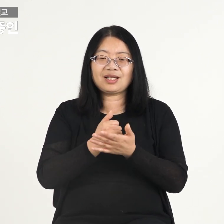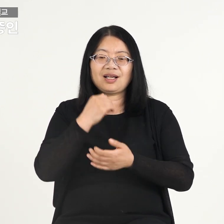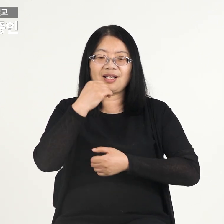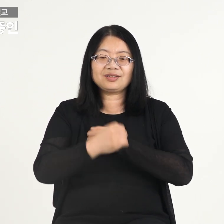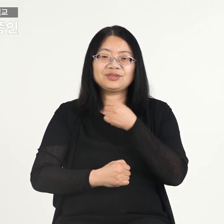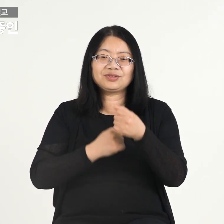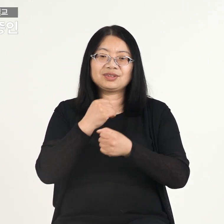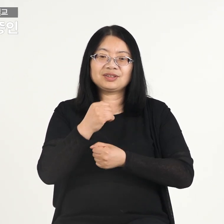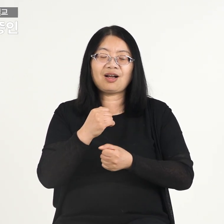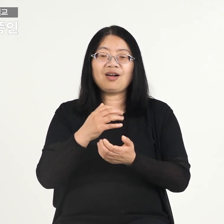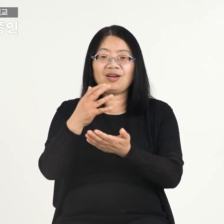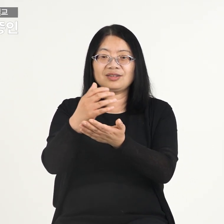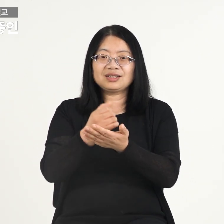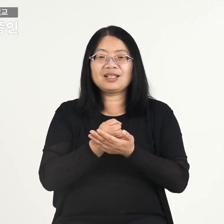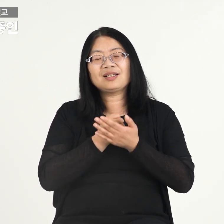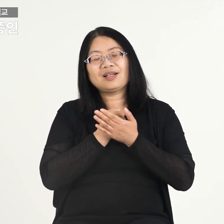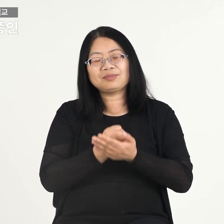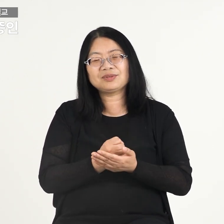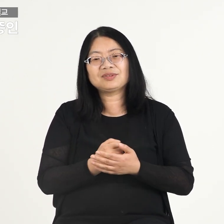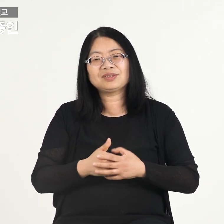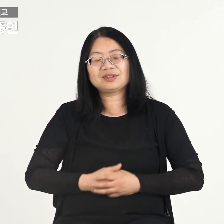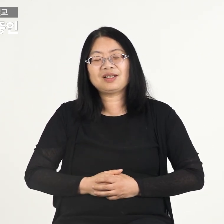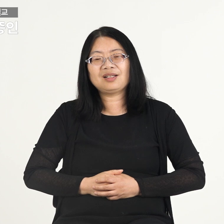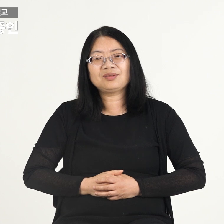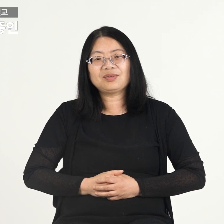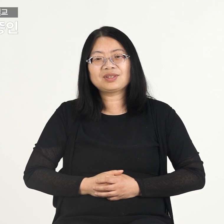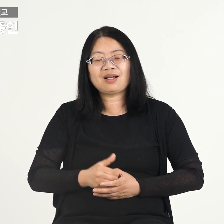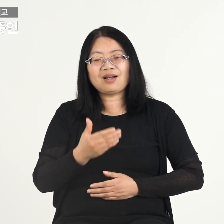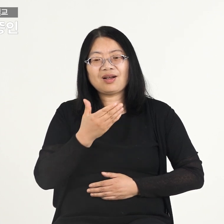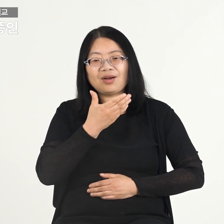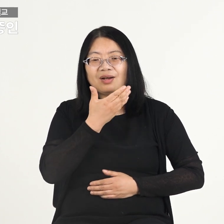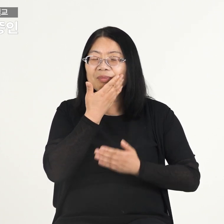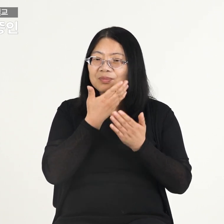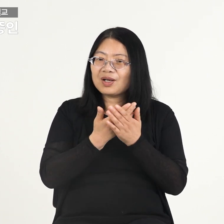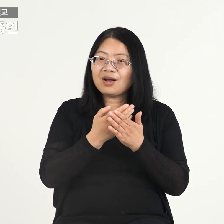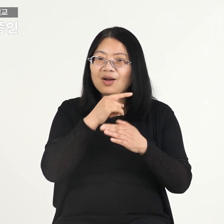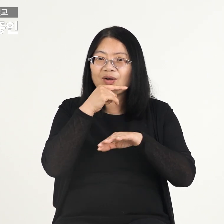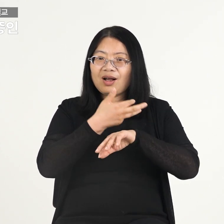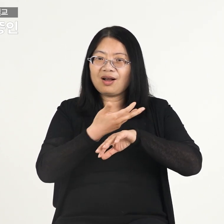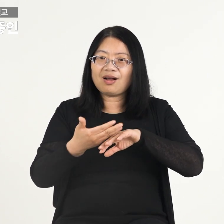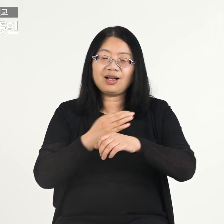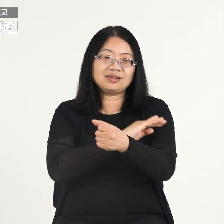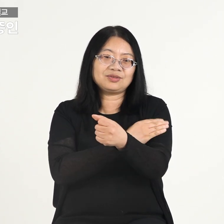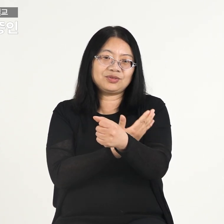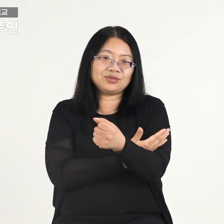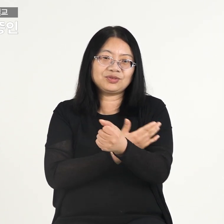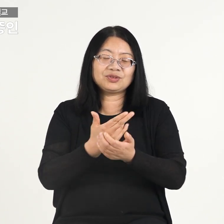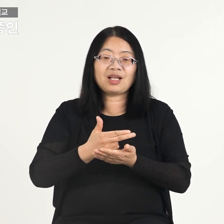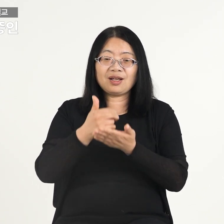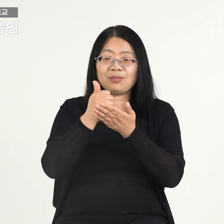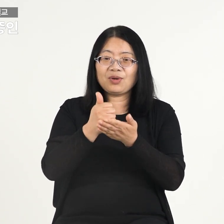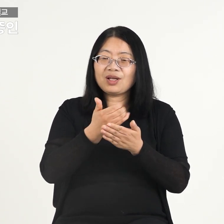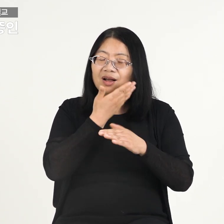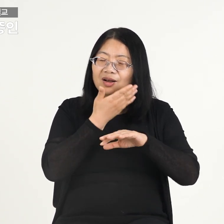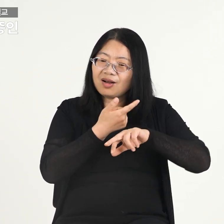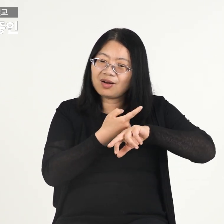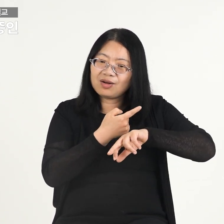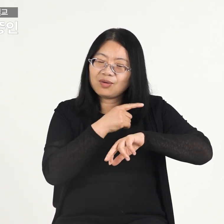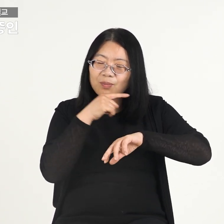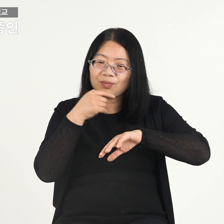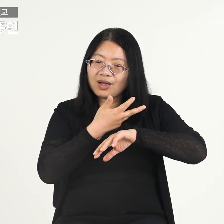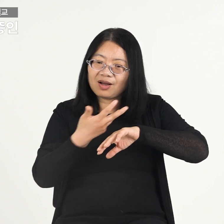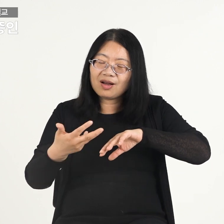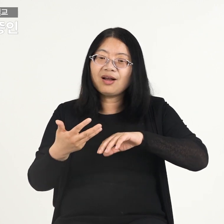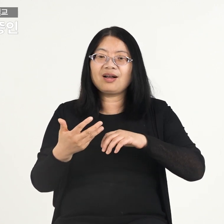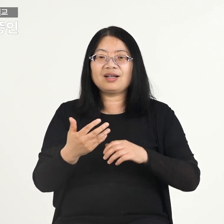죄에서 자유를 얻게 하는 보혈의 능력, 주의